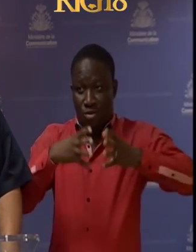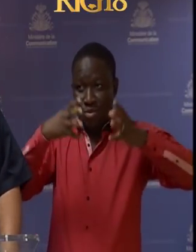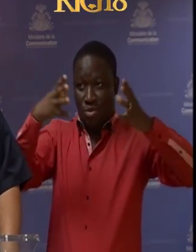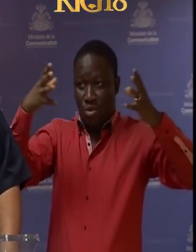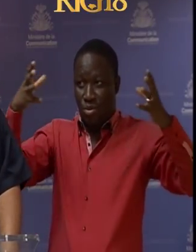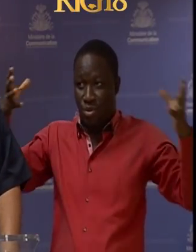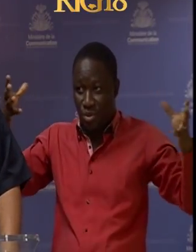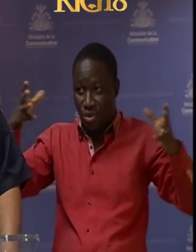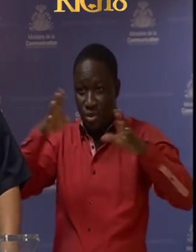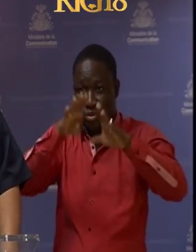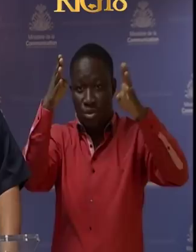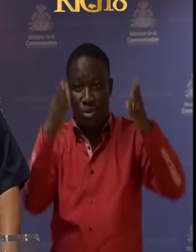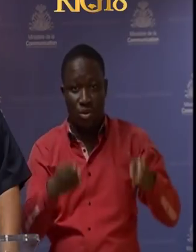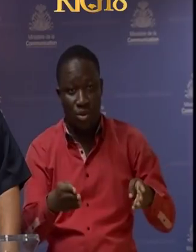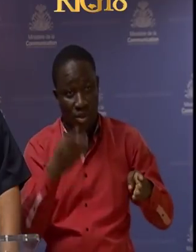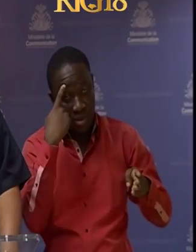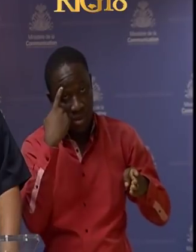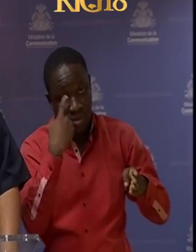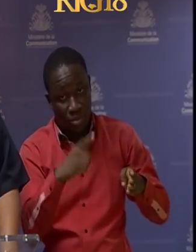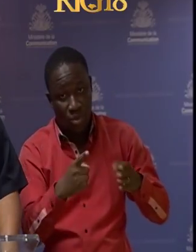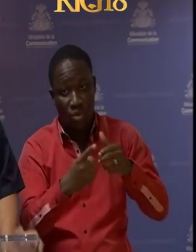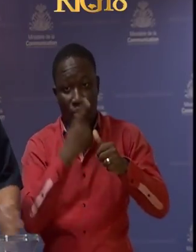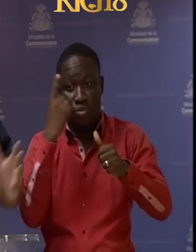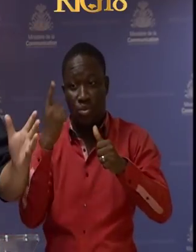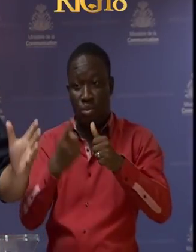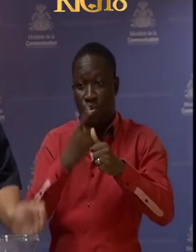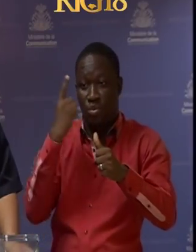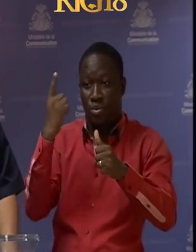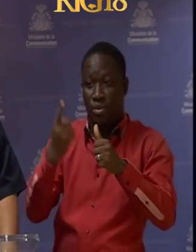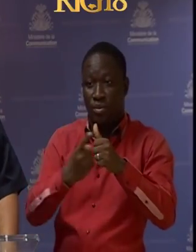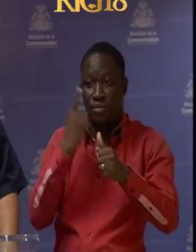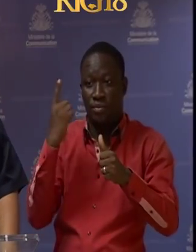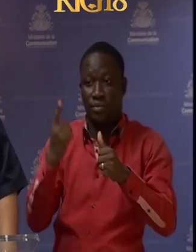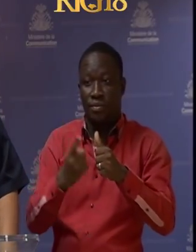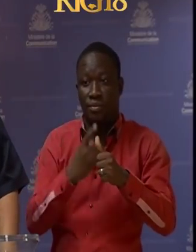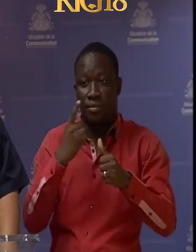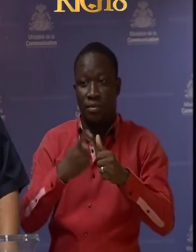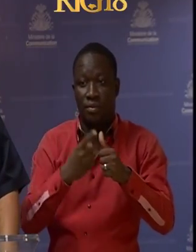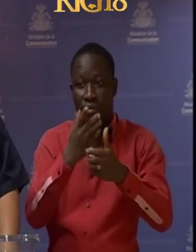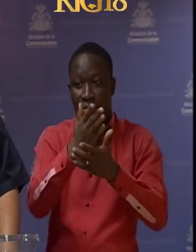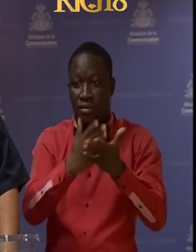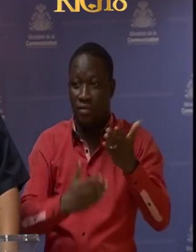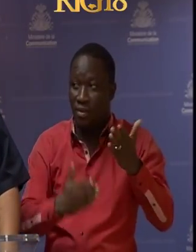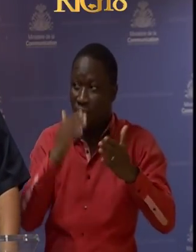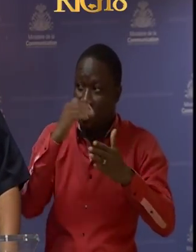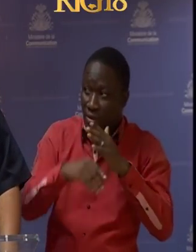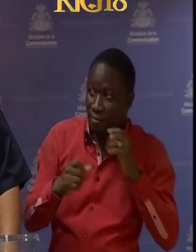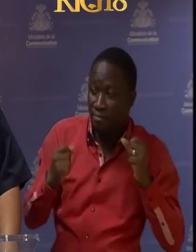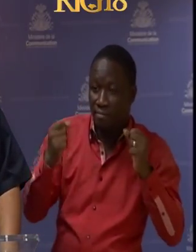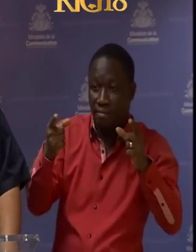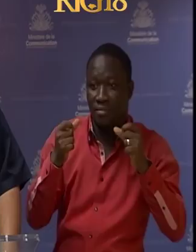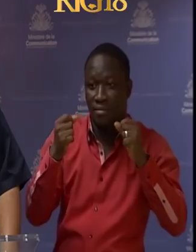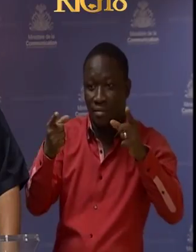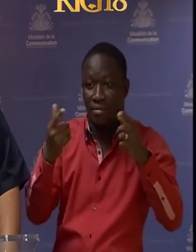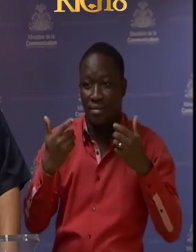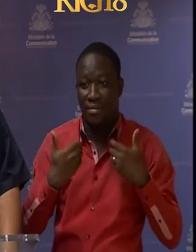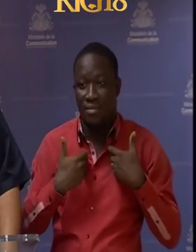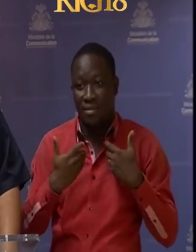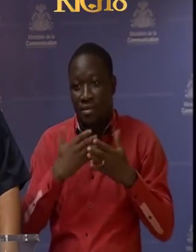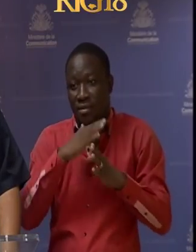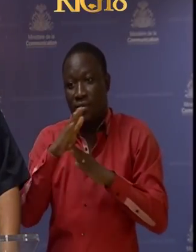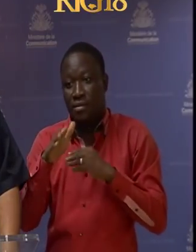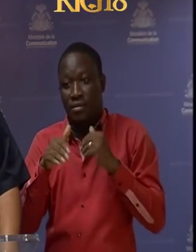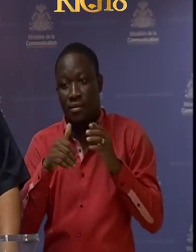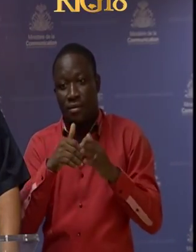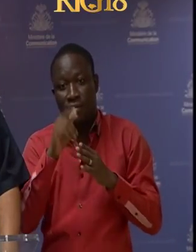mairie pour première et phase dans urgence yo. Gen si toutefois